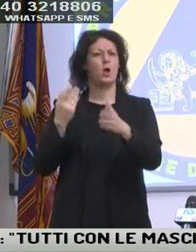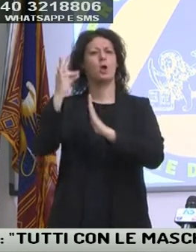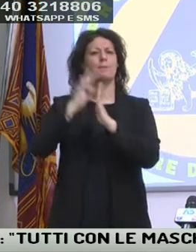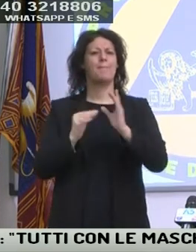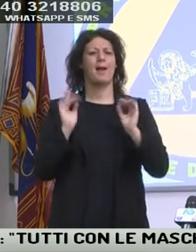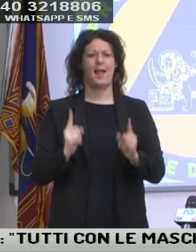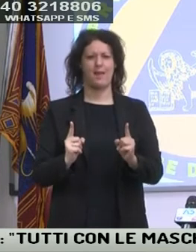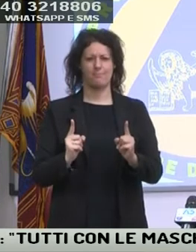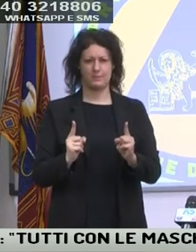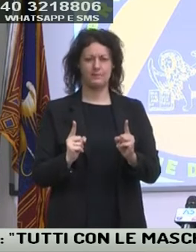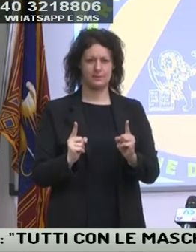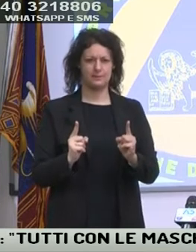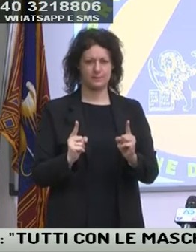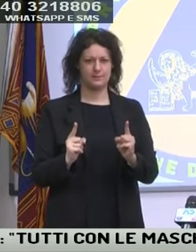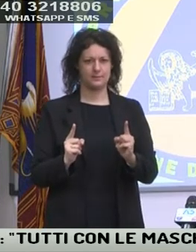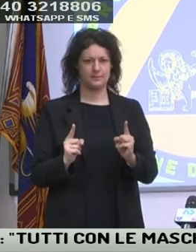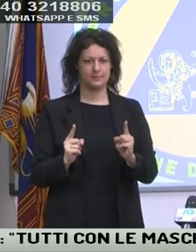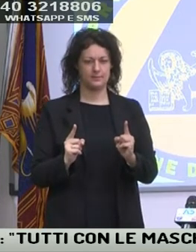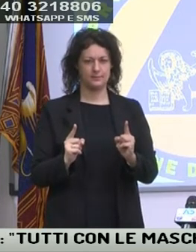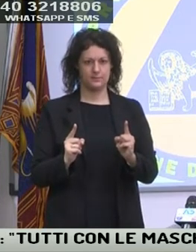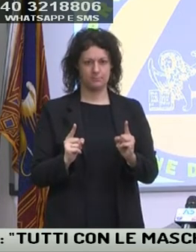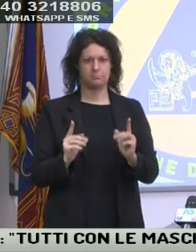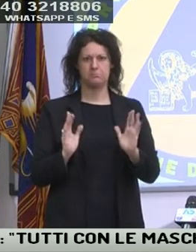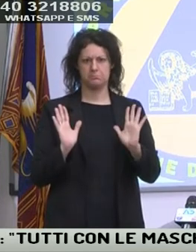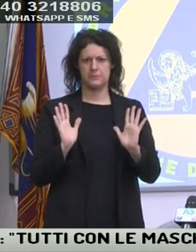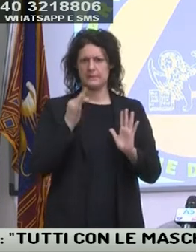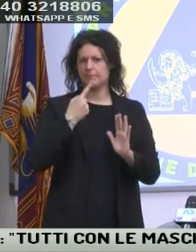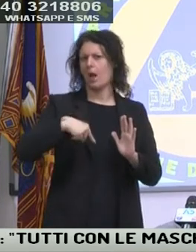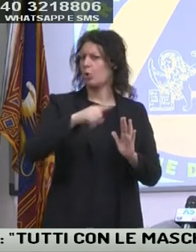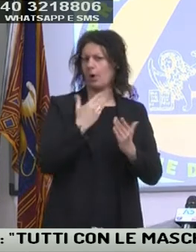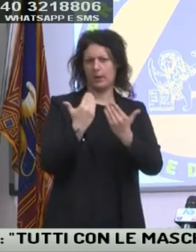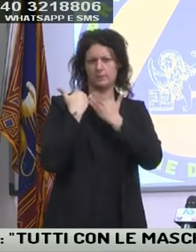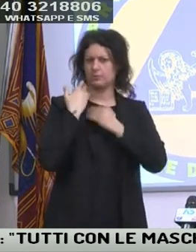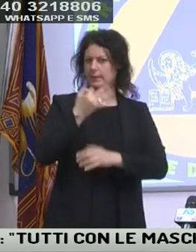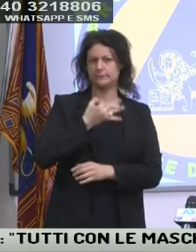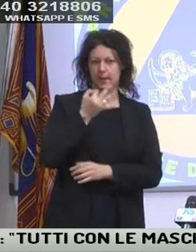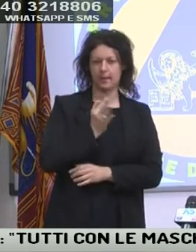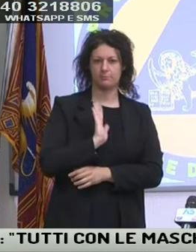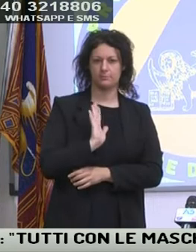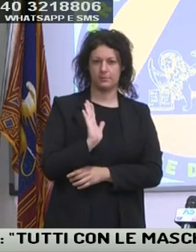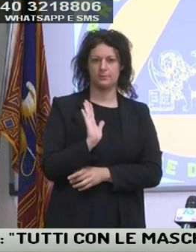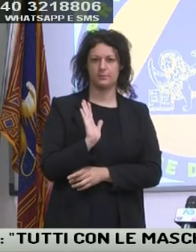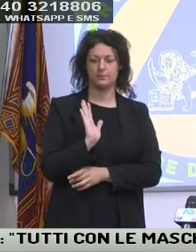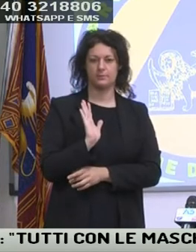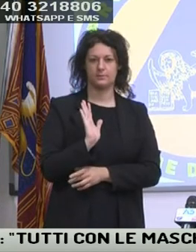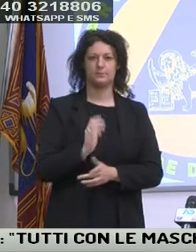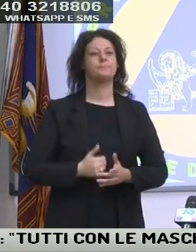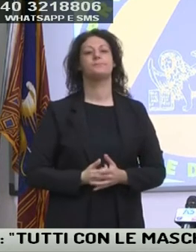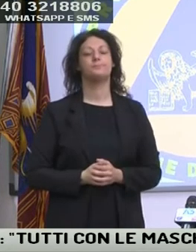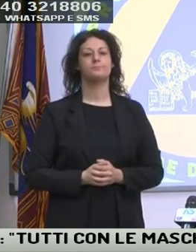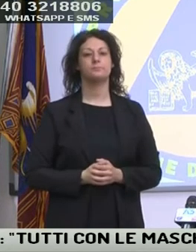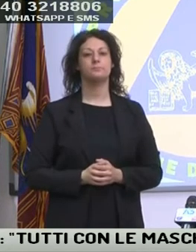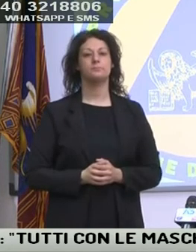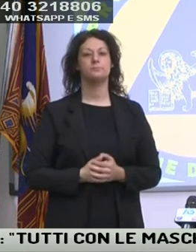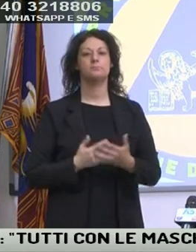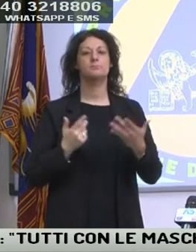in calce nelle mie dichiarazioni e quindi nessun atto di responsabilità, però pensiamo anche che il